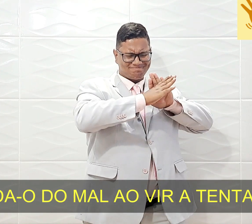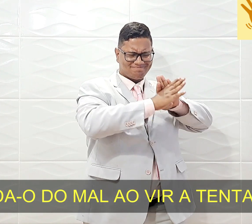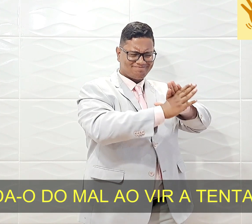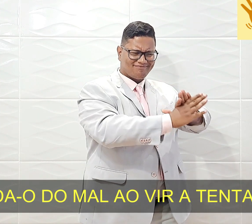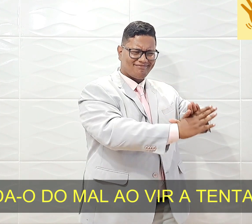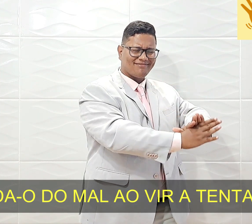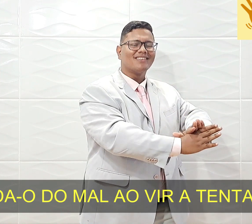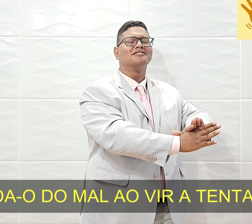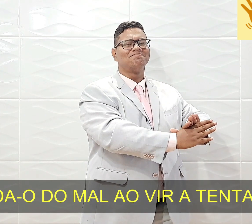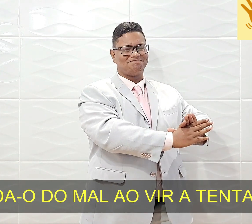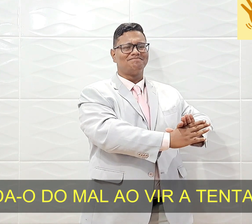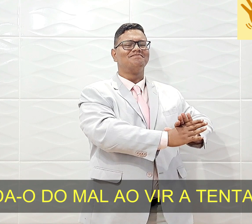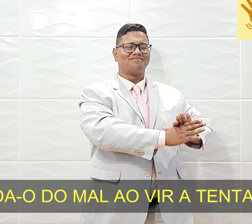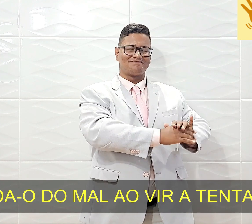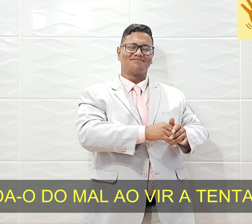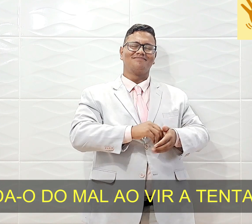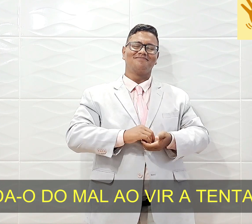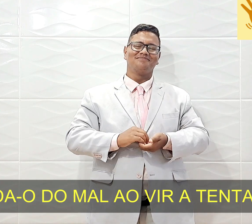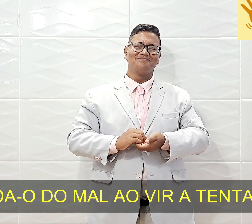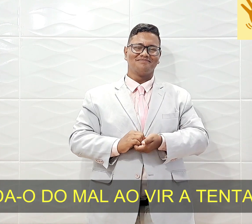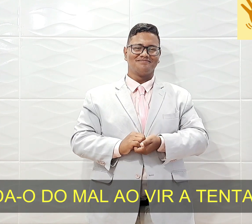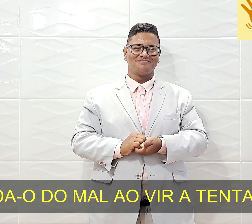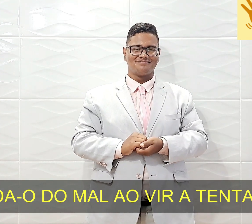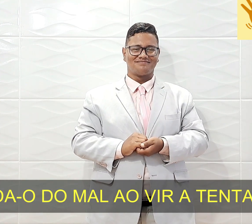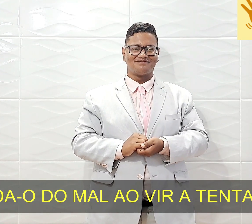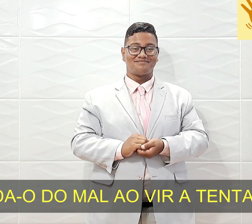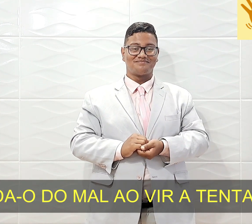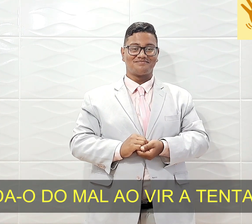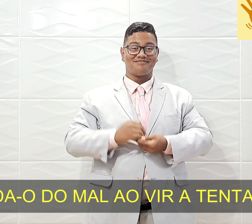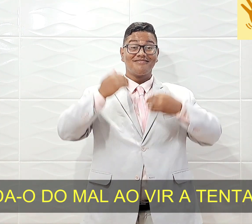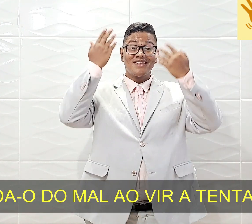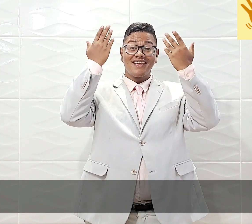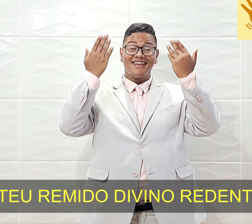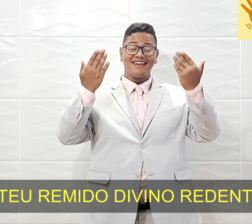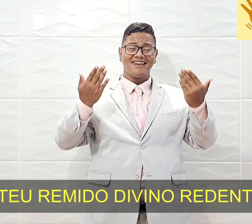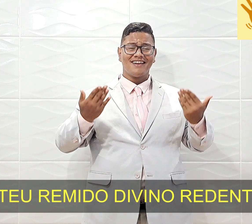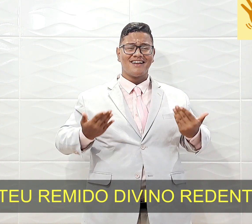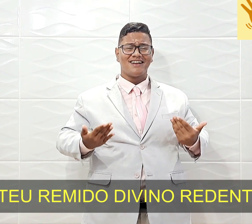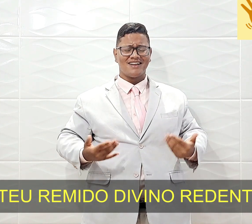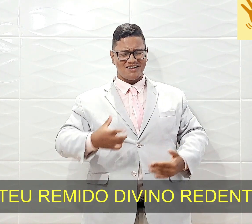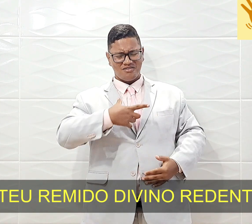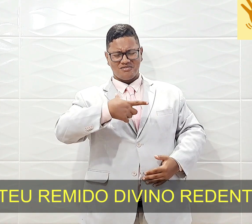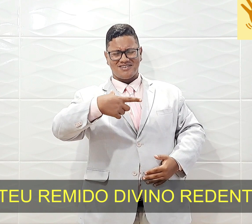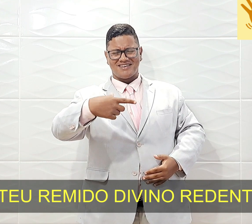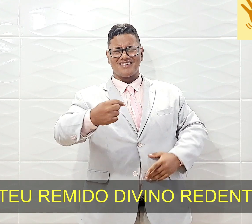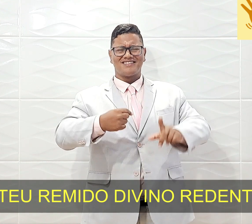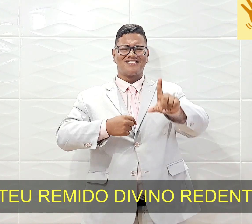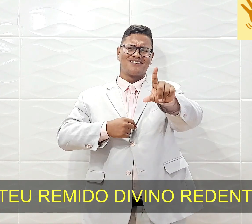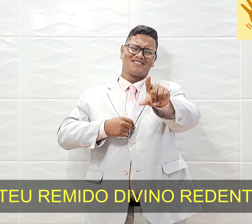Ao vir vir a tentação Sou teu